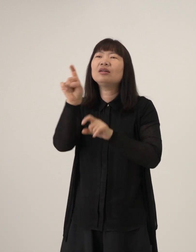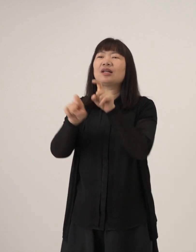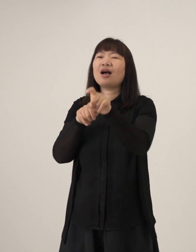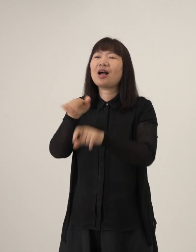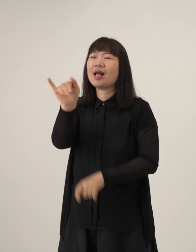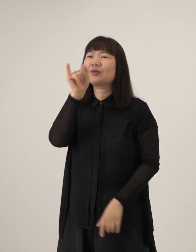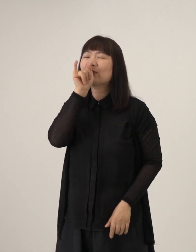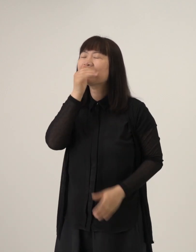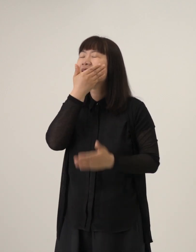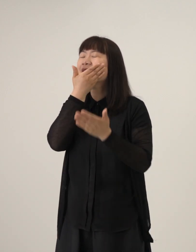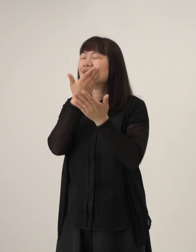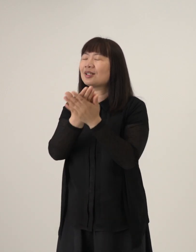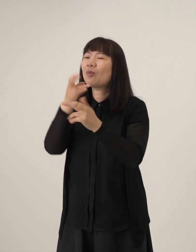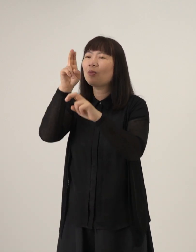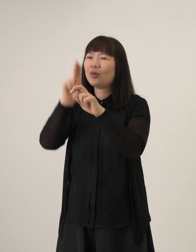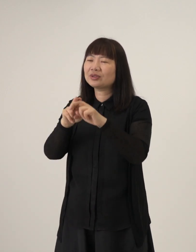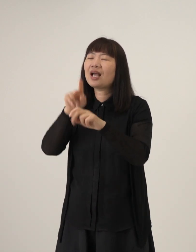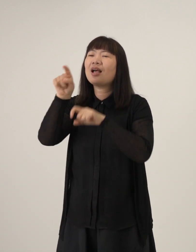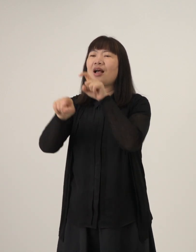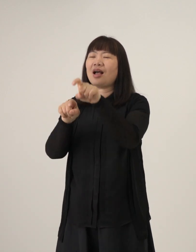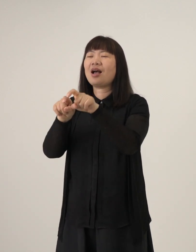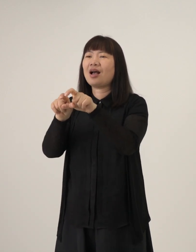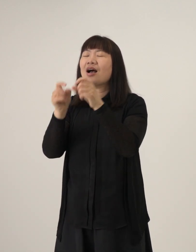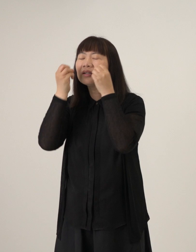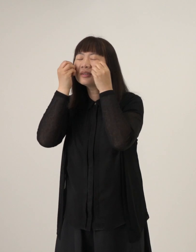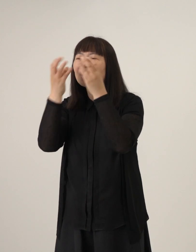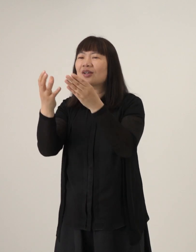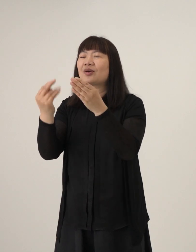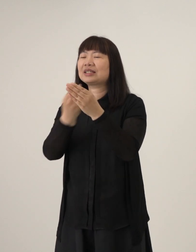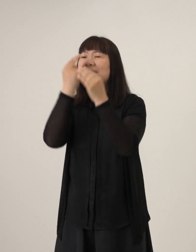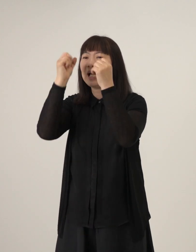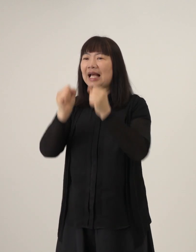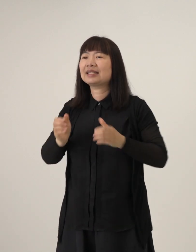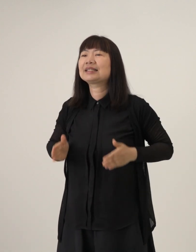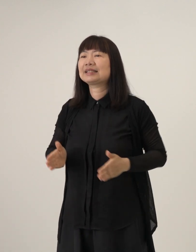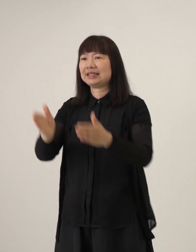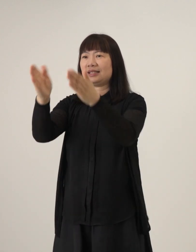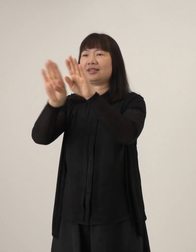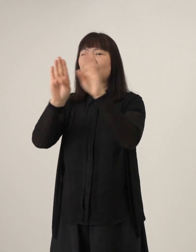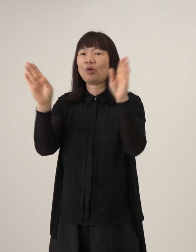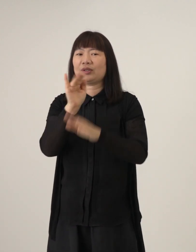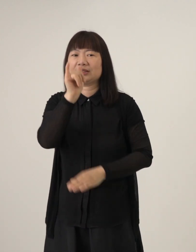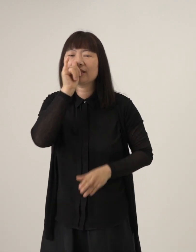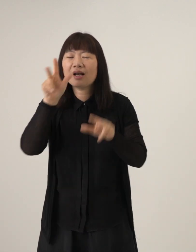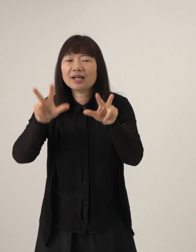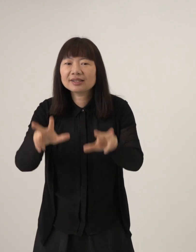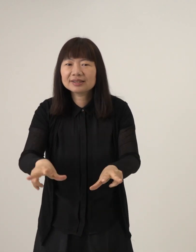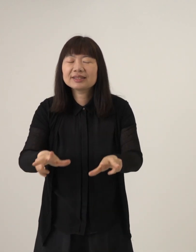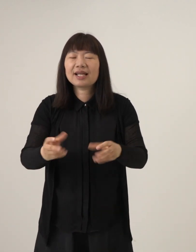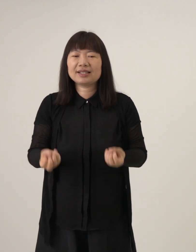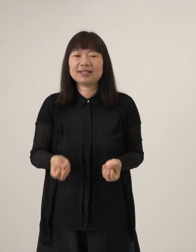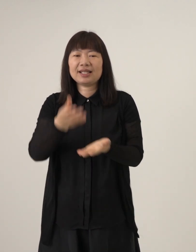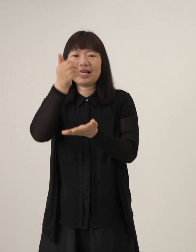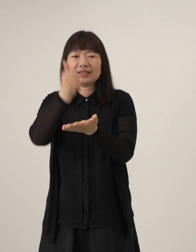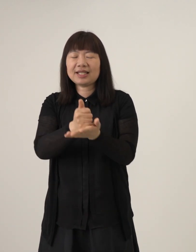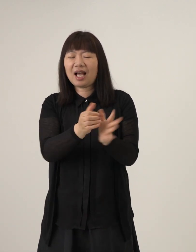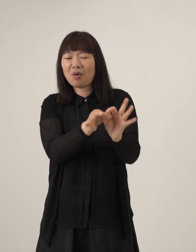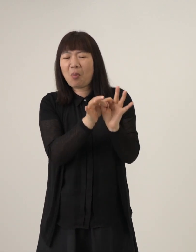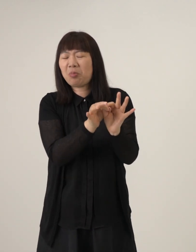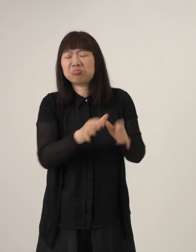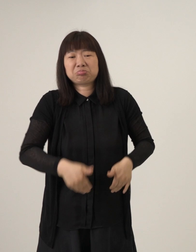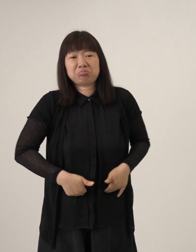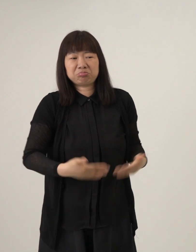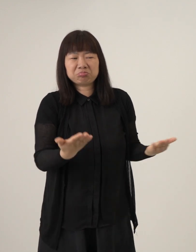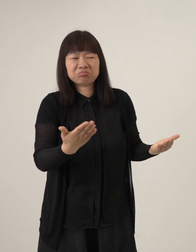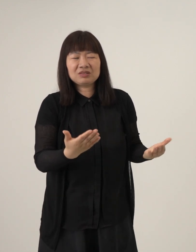은혜의 보좌 앞으로 직접 나아가는 새롭고 산 길이 열리는 거예요. 이제는 제사장을 거칠 필요도